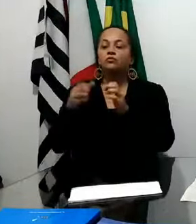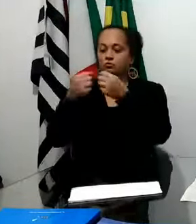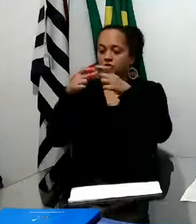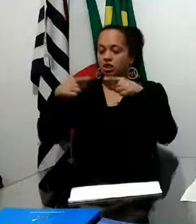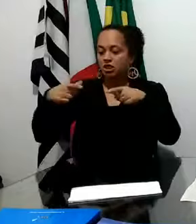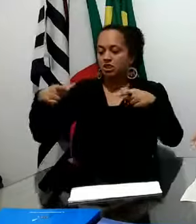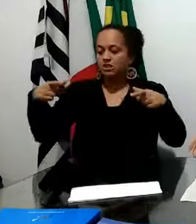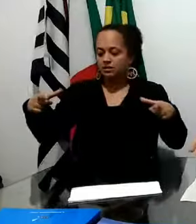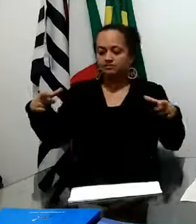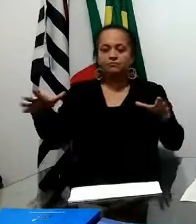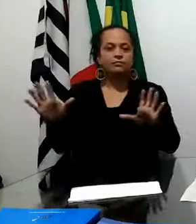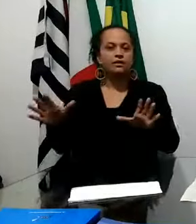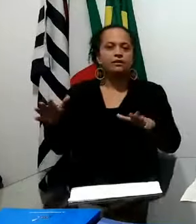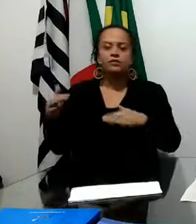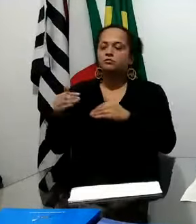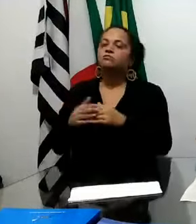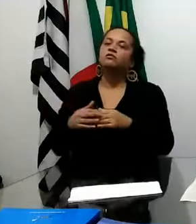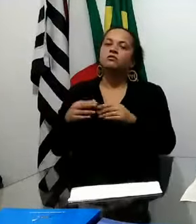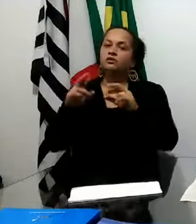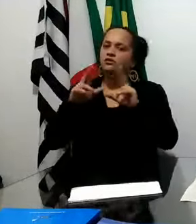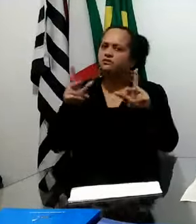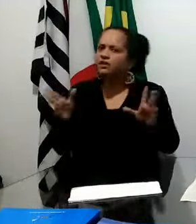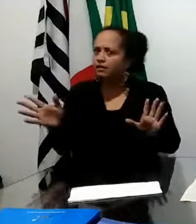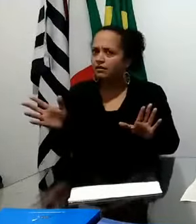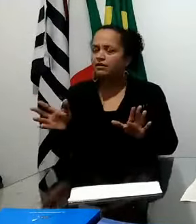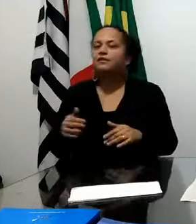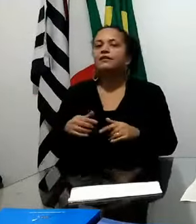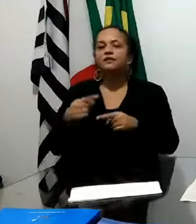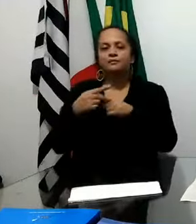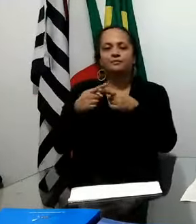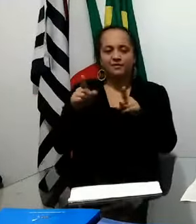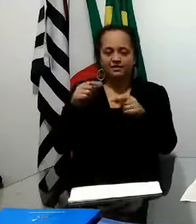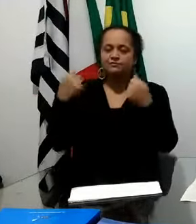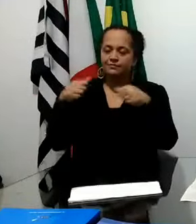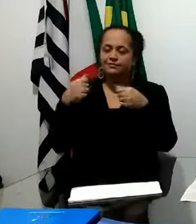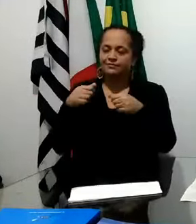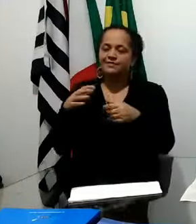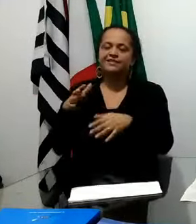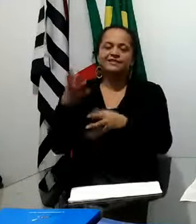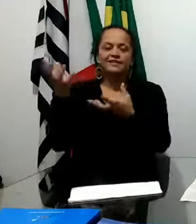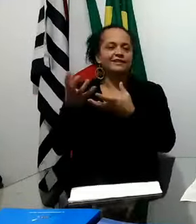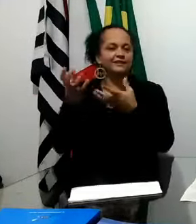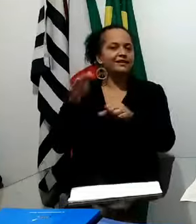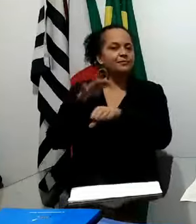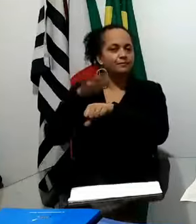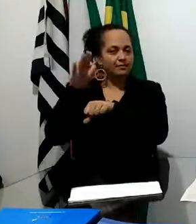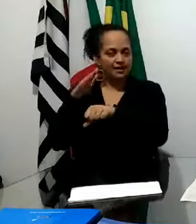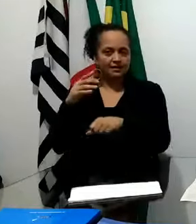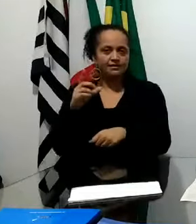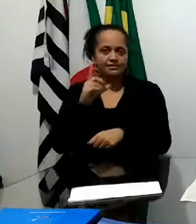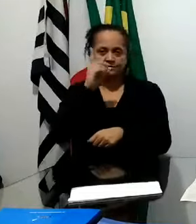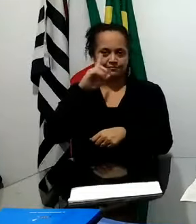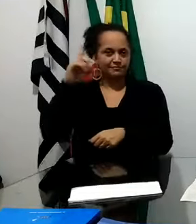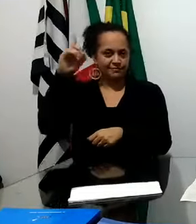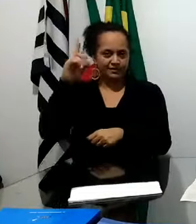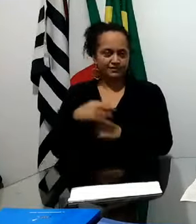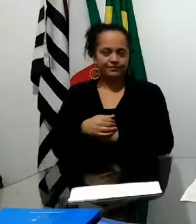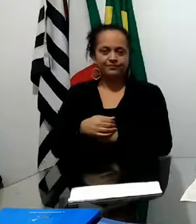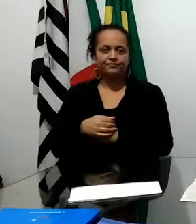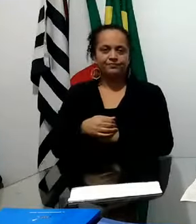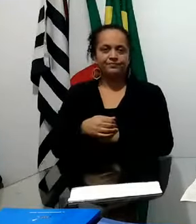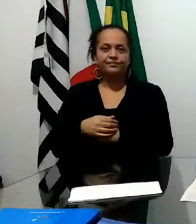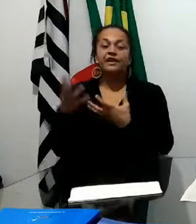mas desenvolvimento, desenvolver a salvação é algo interno. Olha, eu quero compartilhar com vocês algo assim,